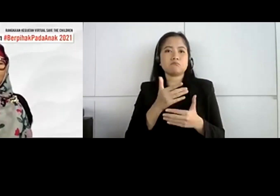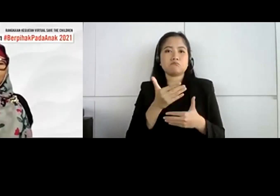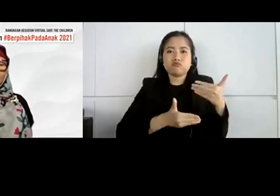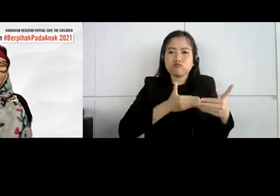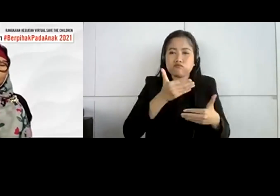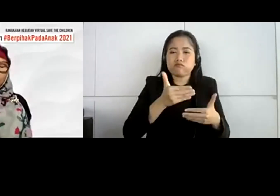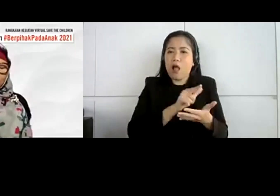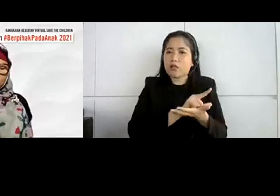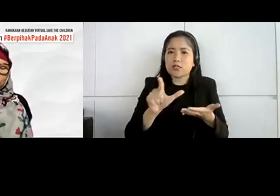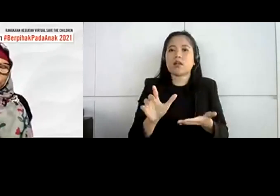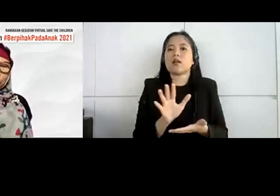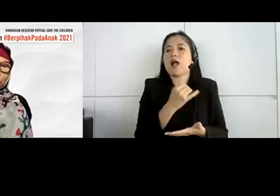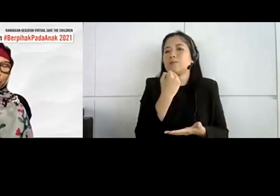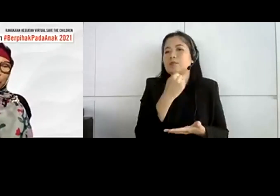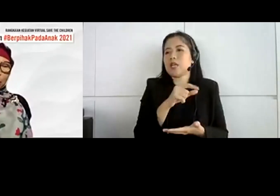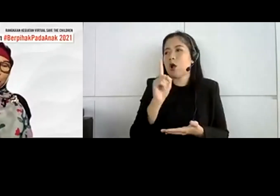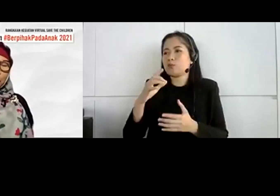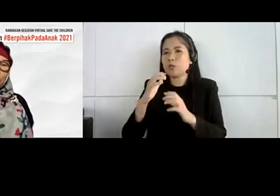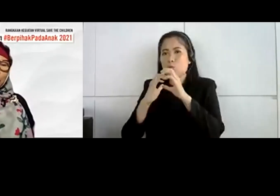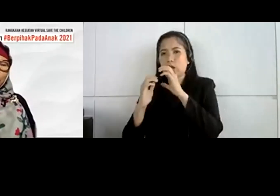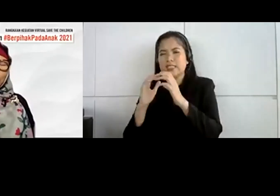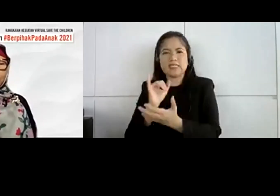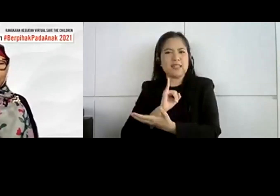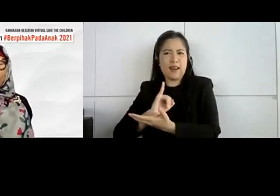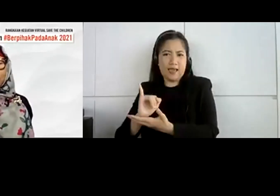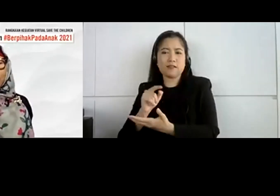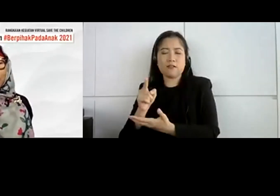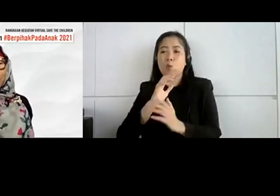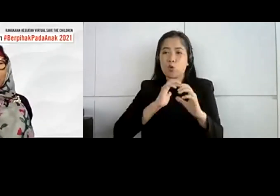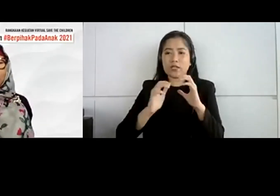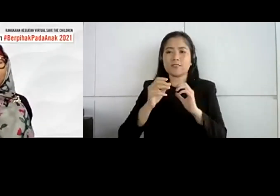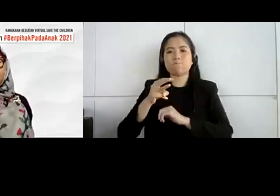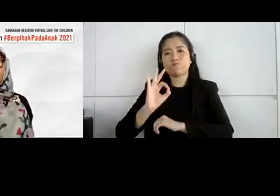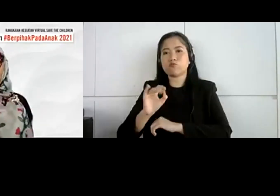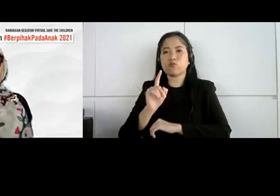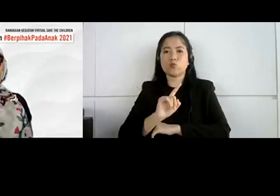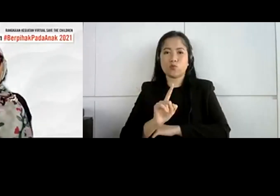dengan berbagai pihak. Untuk itu, terima kasih kepada kawan-kawan Yayasan Tunas Cilik.